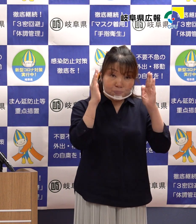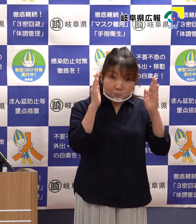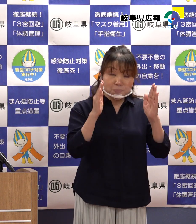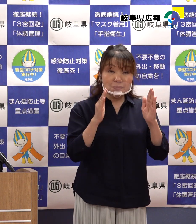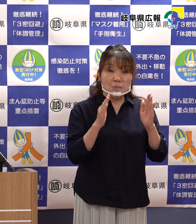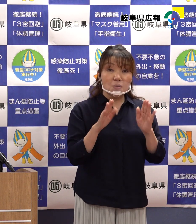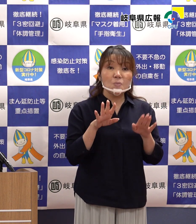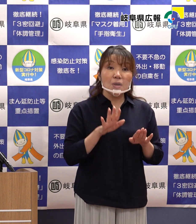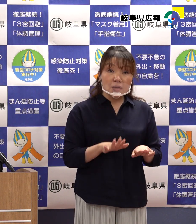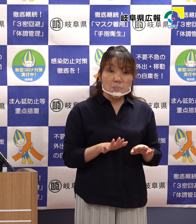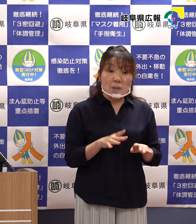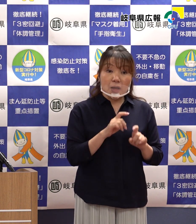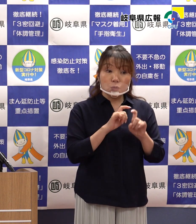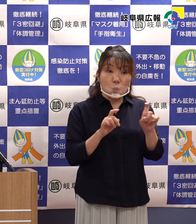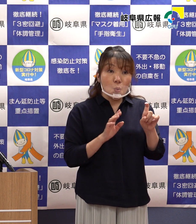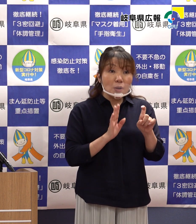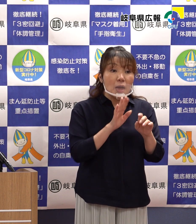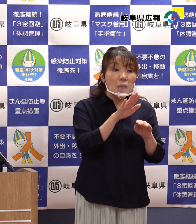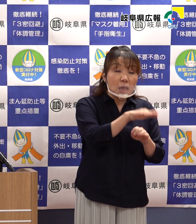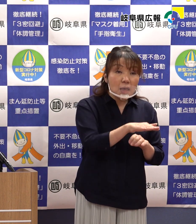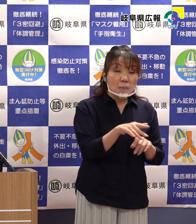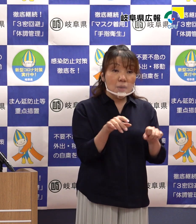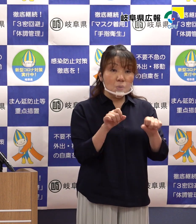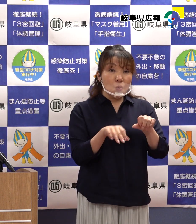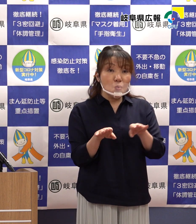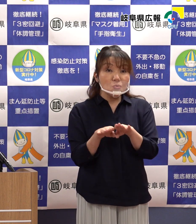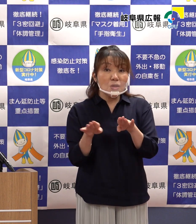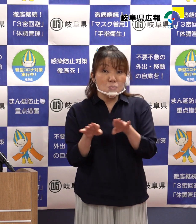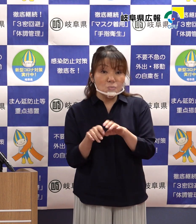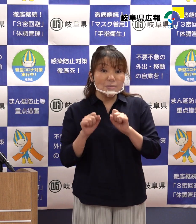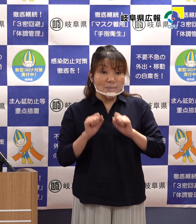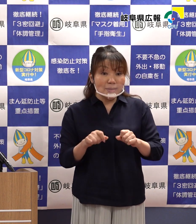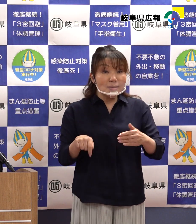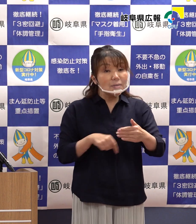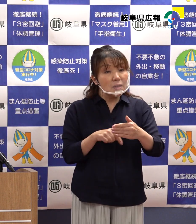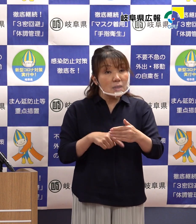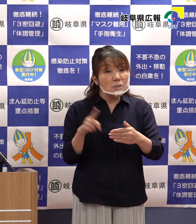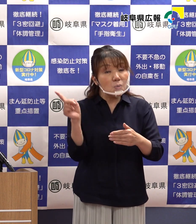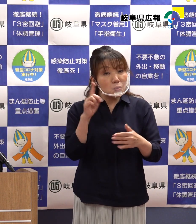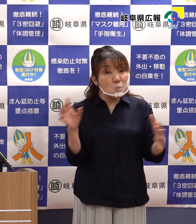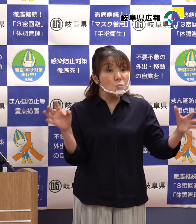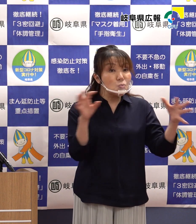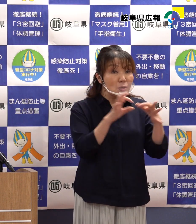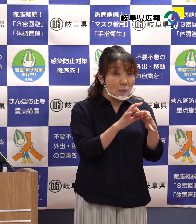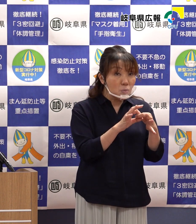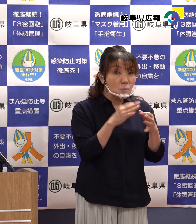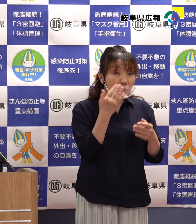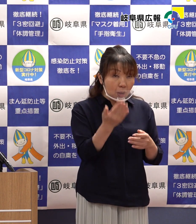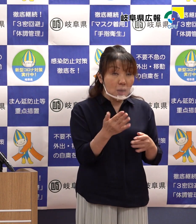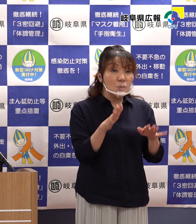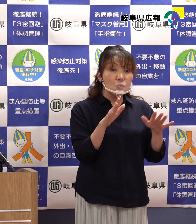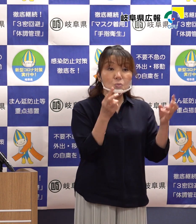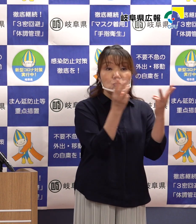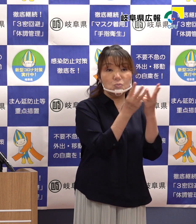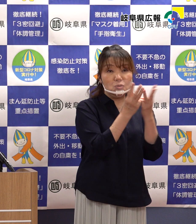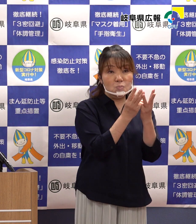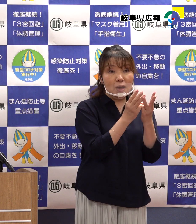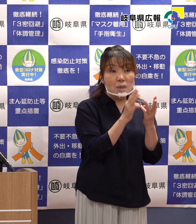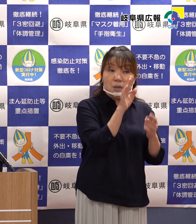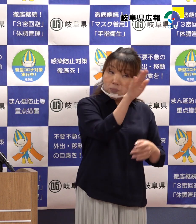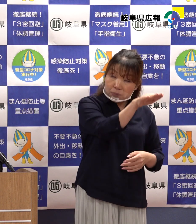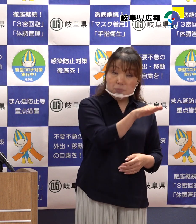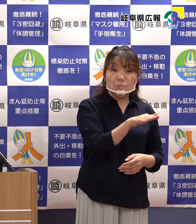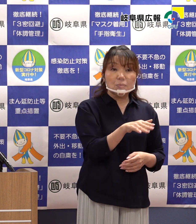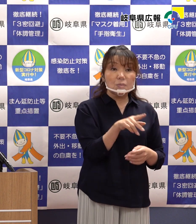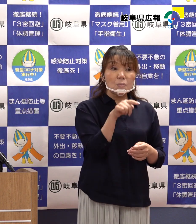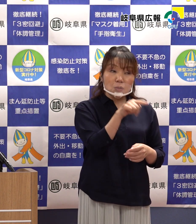と10日ほど経ってですね、このゴールデンウィークにやってきたことがどうであったかという数字は出てきますので、まあ、そこ